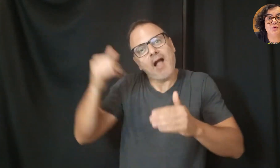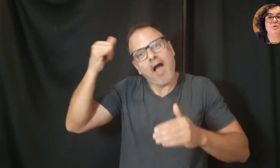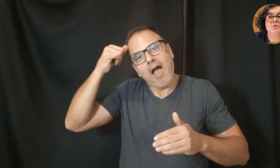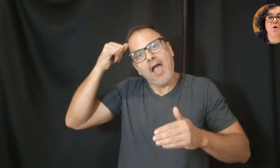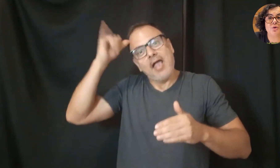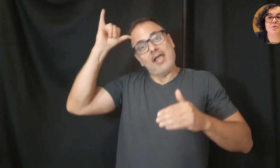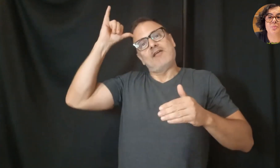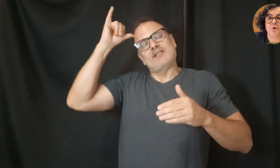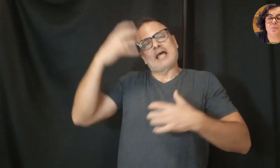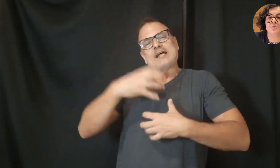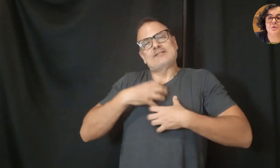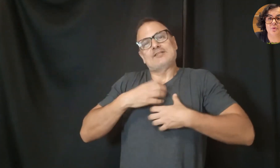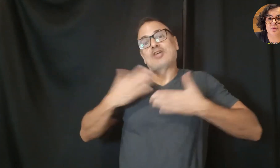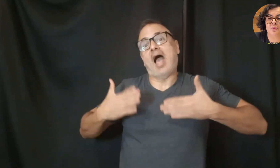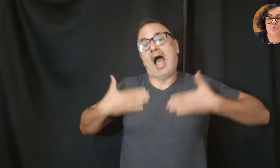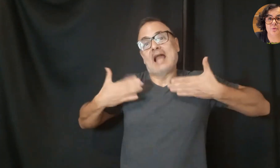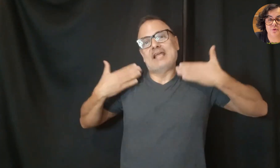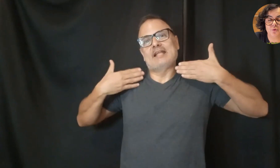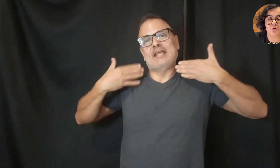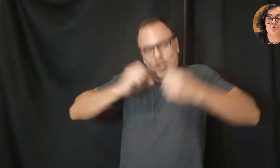do nosso próprio esforço.